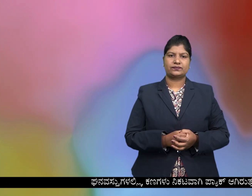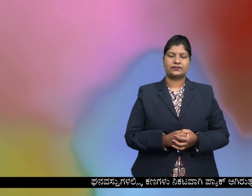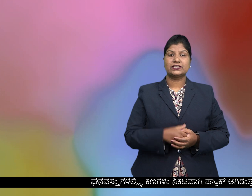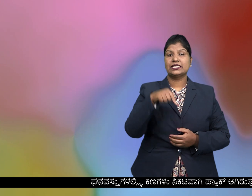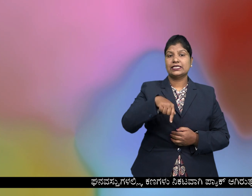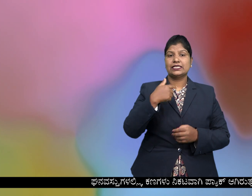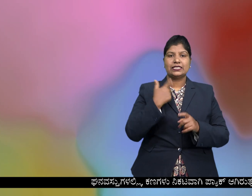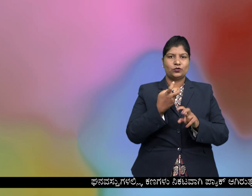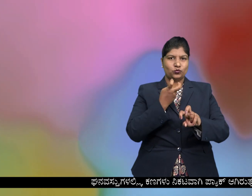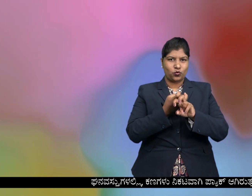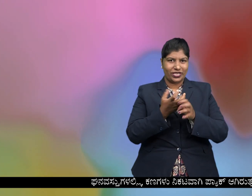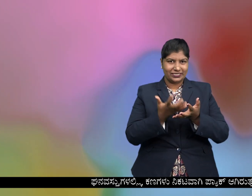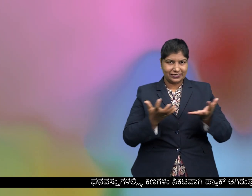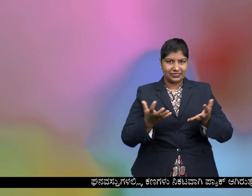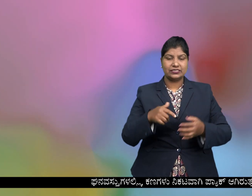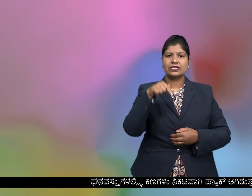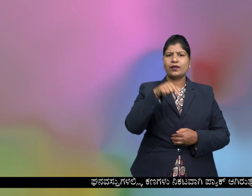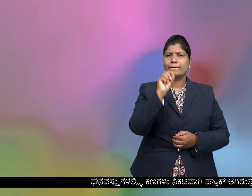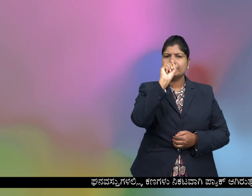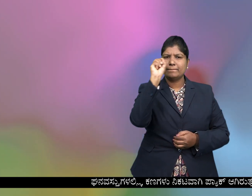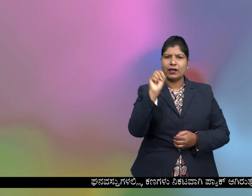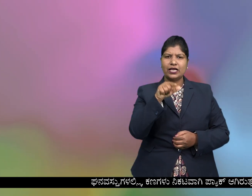ಘನವಸ್ತುಗಳಲ್ಲಿ ಕಣಗಳು ನಿಕಟವಾಗಿ ಪ್ಯಾಕ್ ಆಗಿರುತ್ತವೆ.